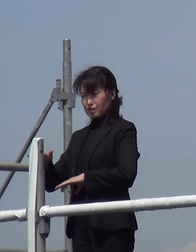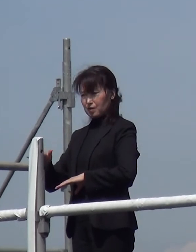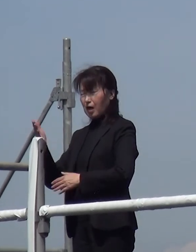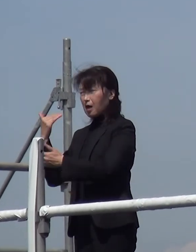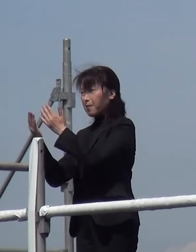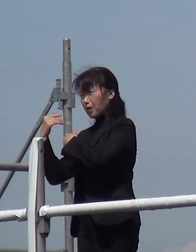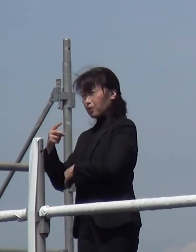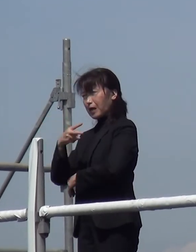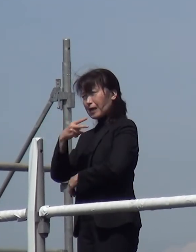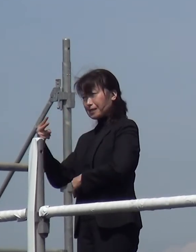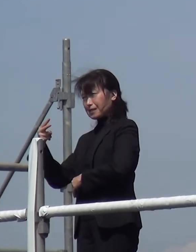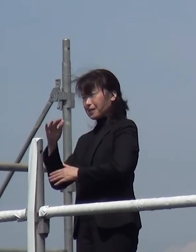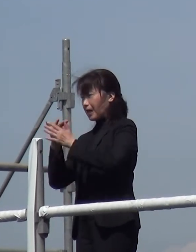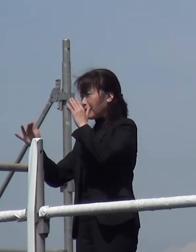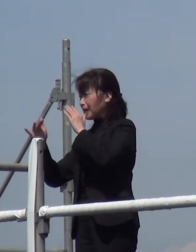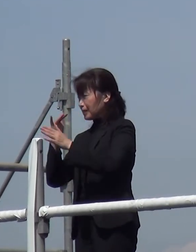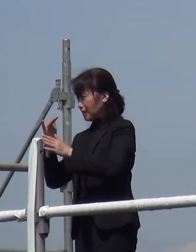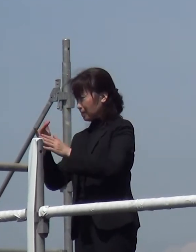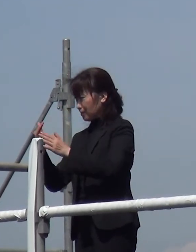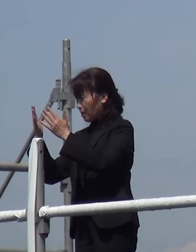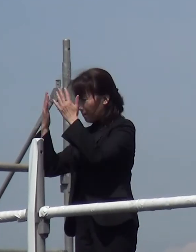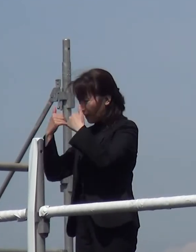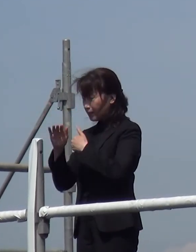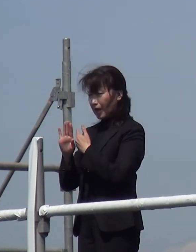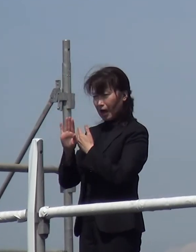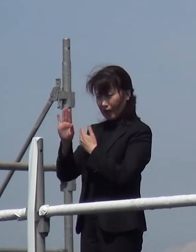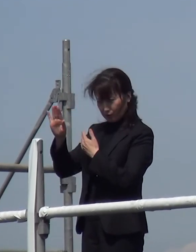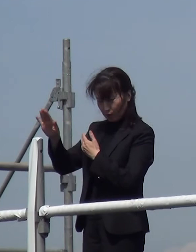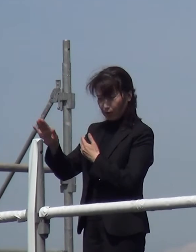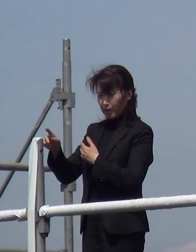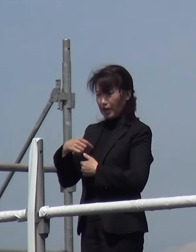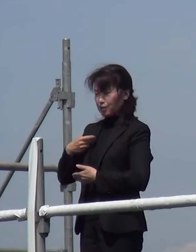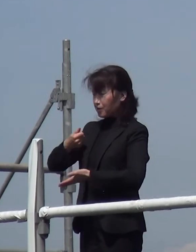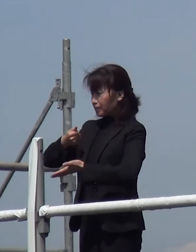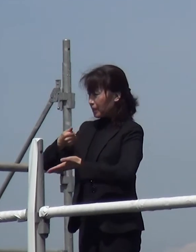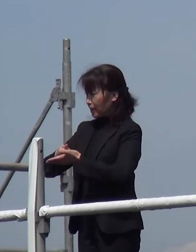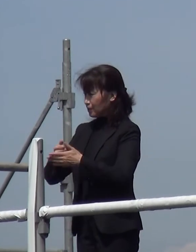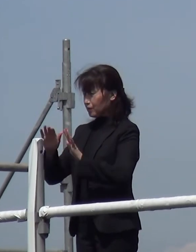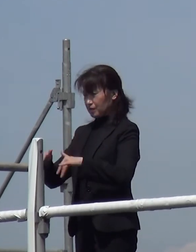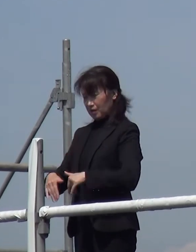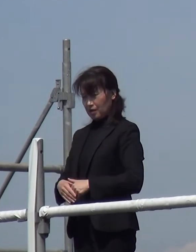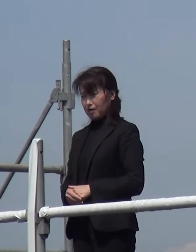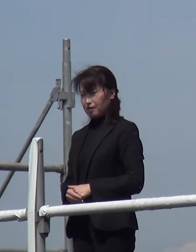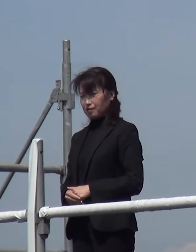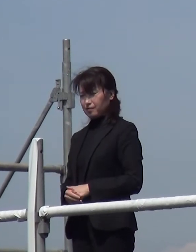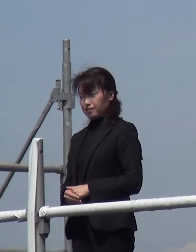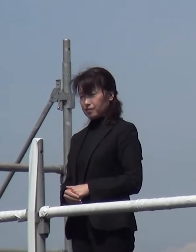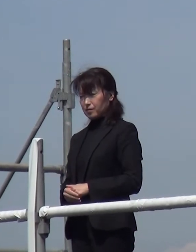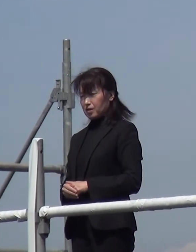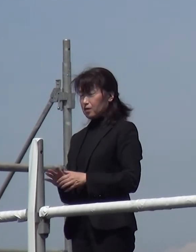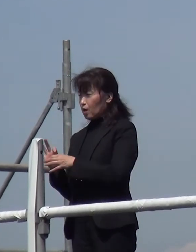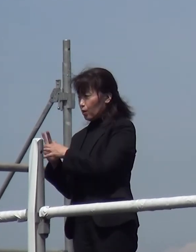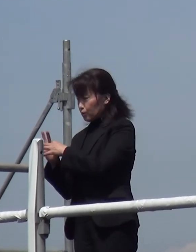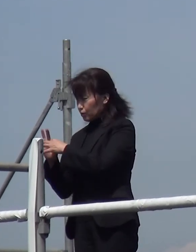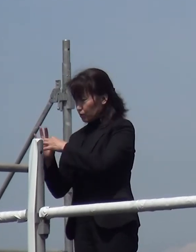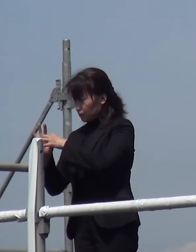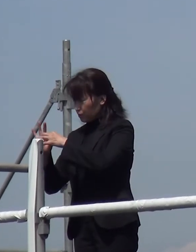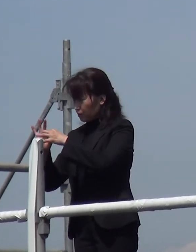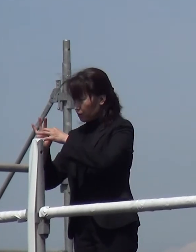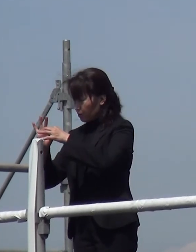争の犠牲の上に立って自分たちが決意したものであって、それをずっとです